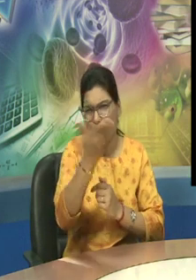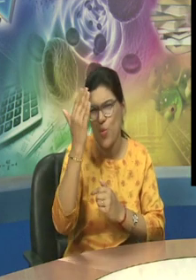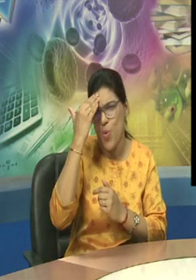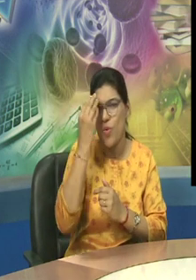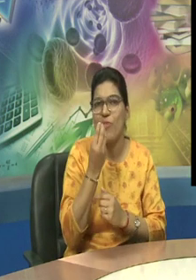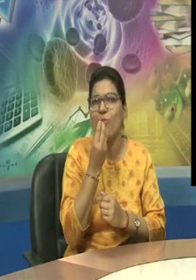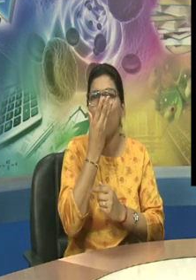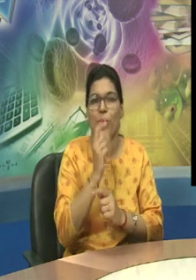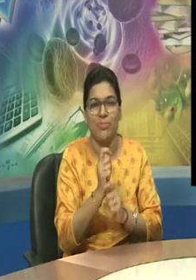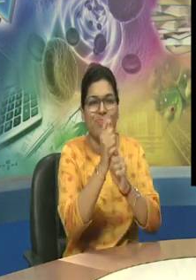प्रतीकात्मक है।